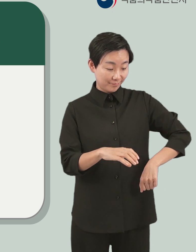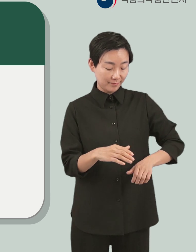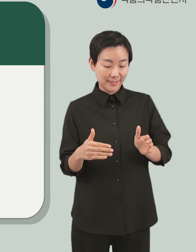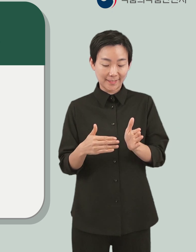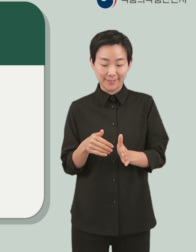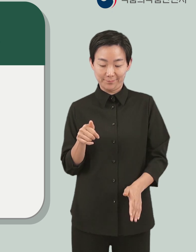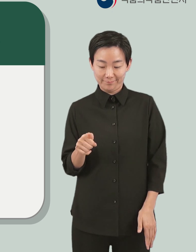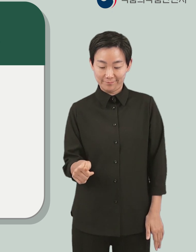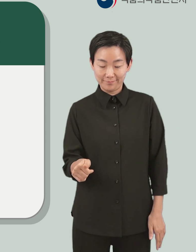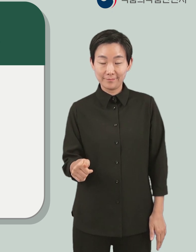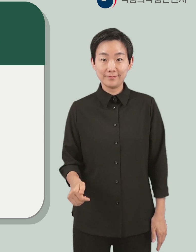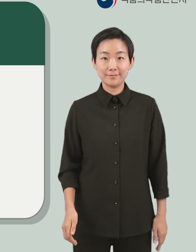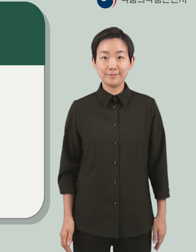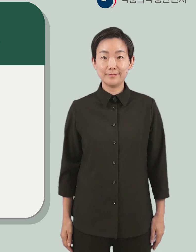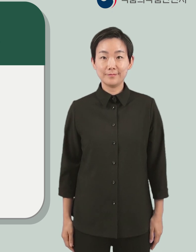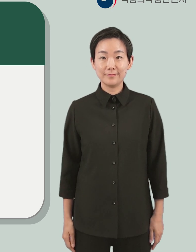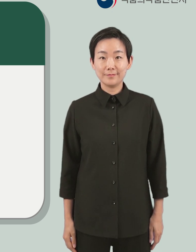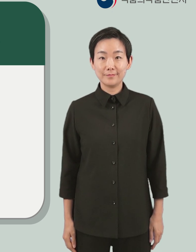종료합니다.